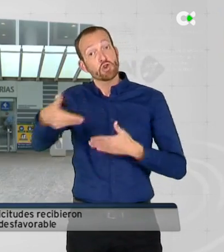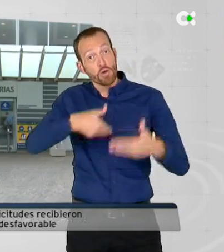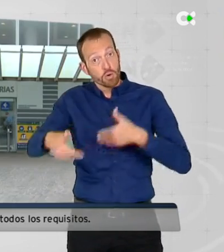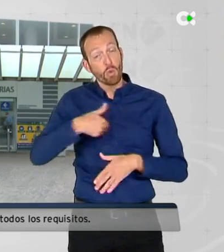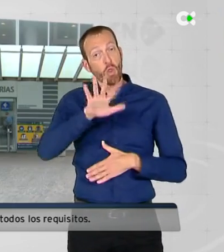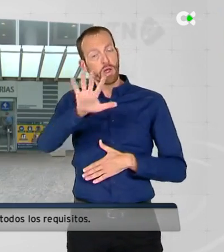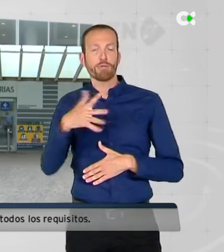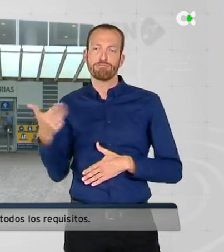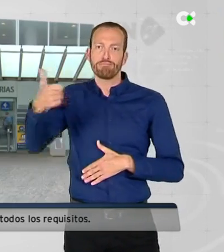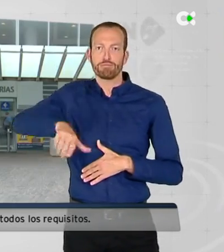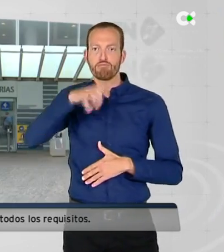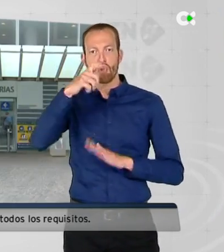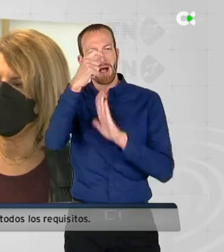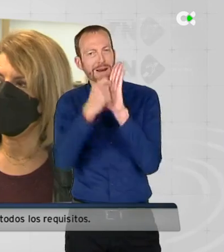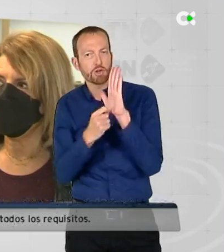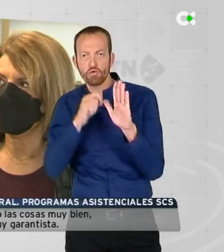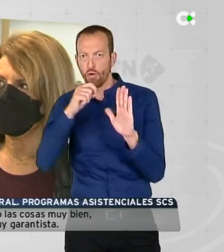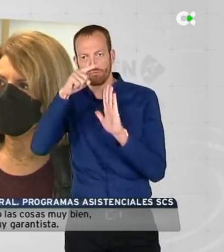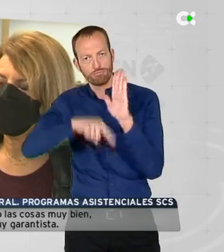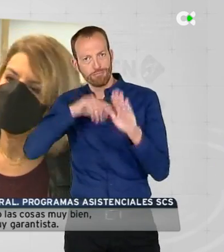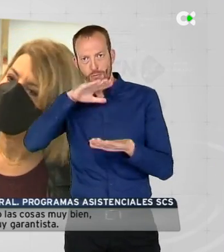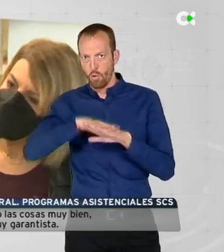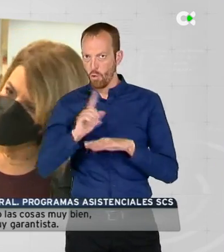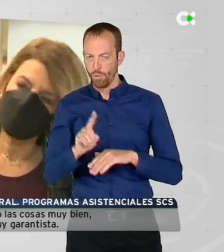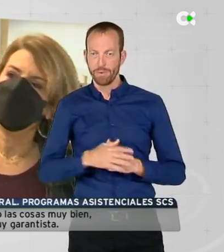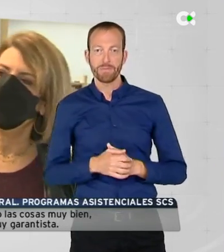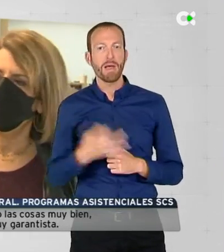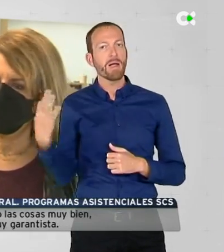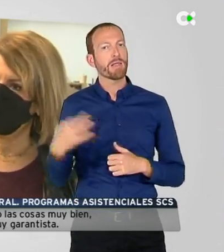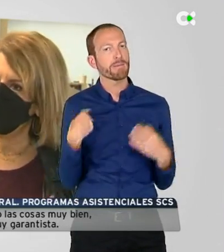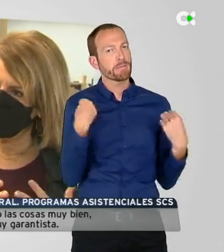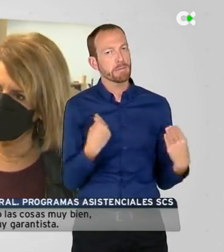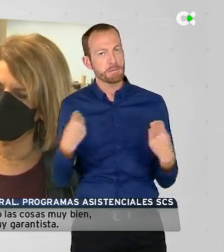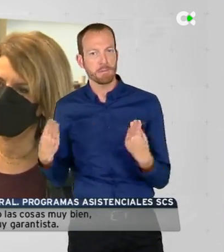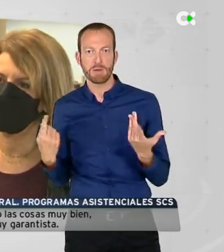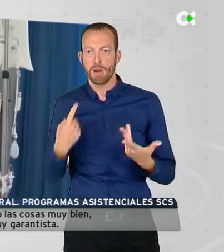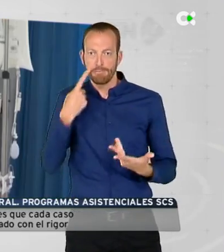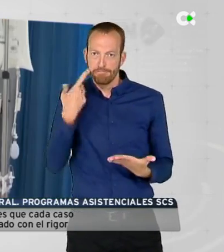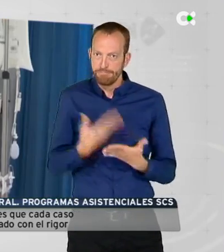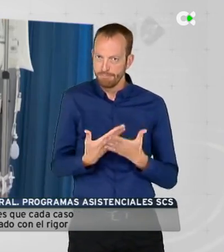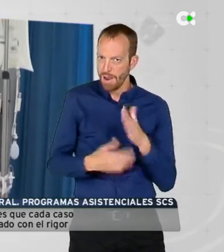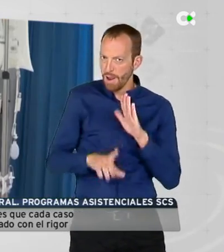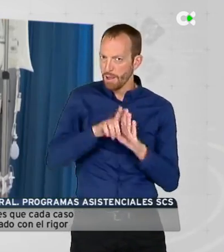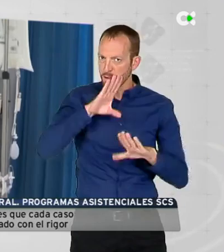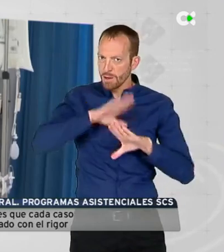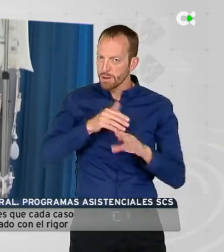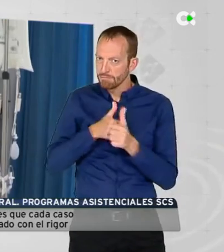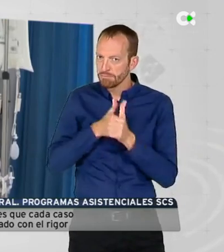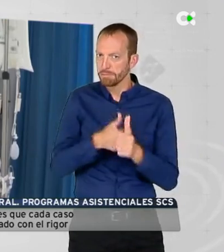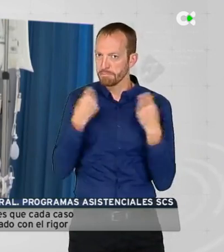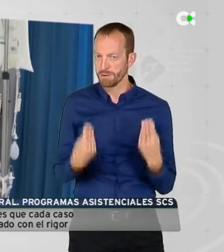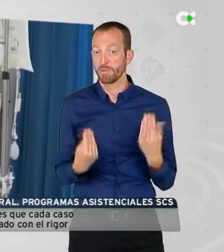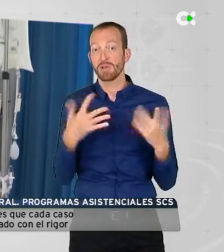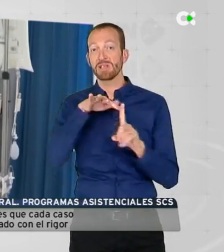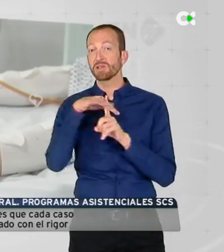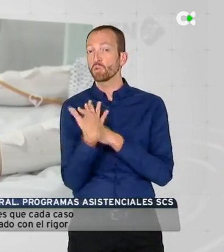por no cumplir con todos los requisitos. Hay que ir haciendo las cosas muy bien, de forma muy garantista. Lo importante es que cada caso